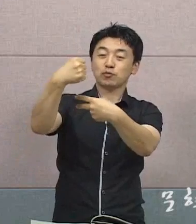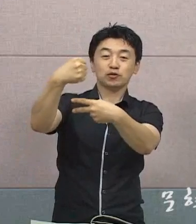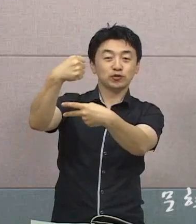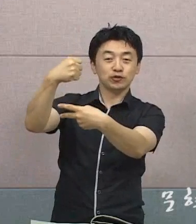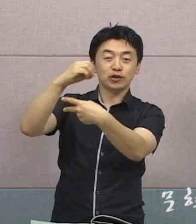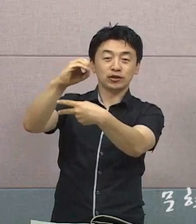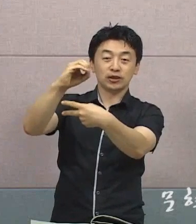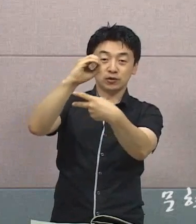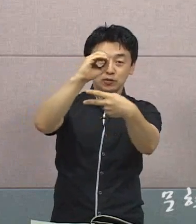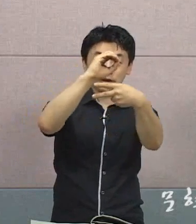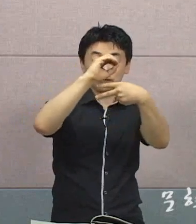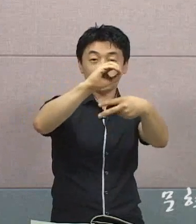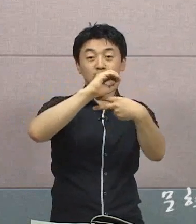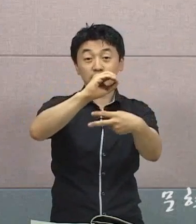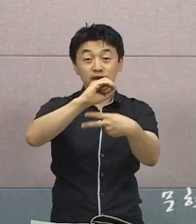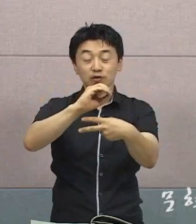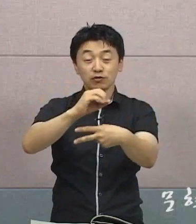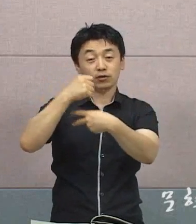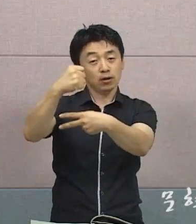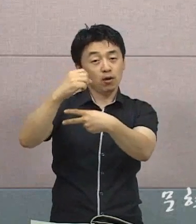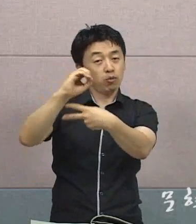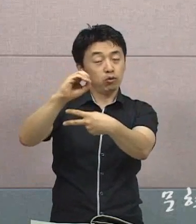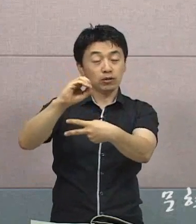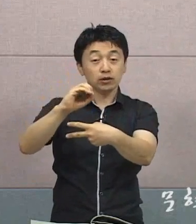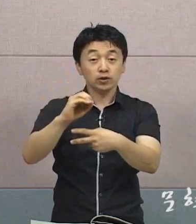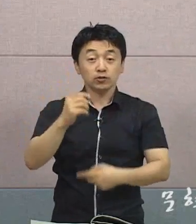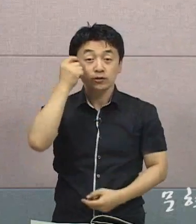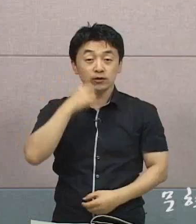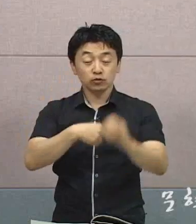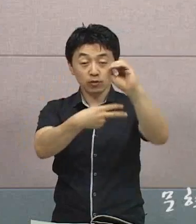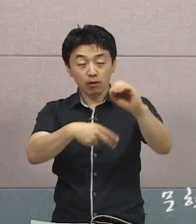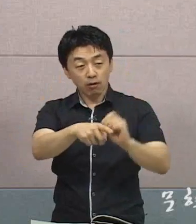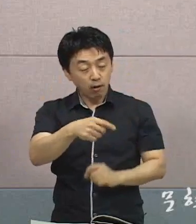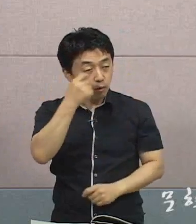주먹으로도 쓰고요. 이렇게 동그라미 이렇게 쓰시기도 하고요. 이렇게 식으로 쓰거든요.